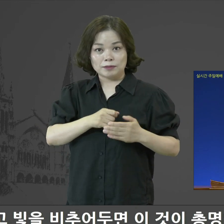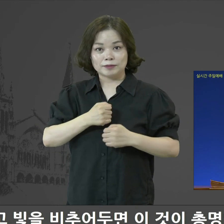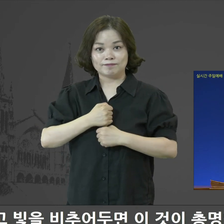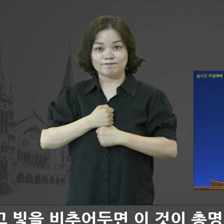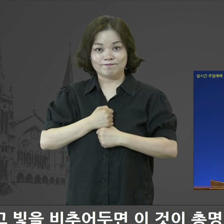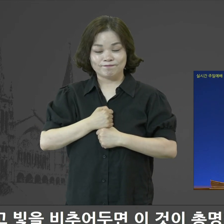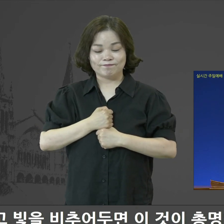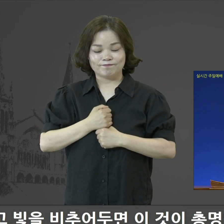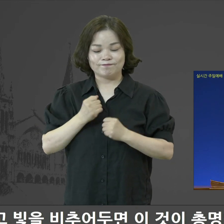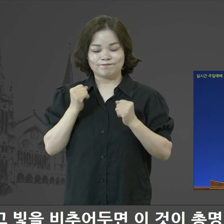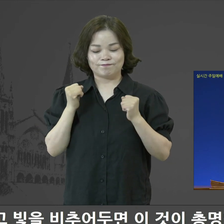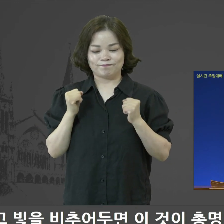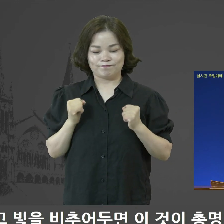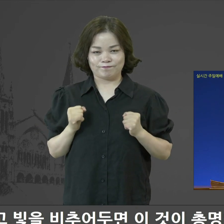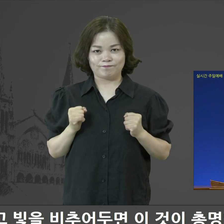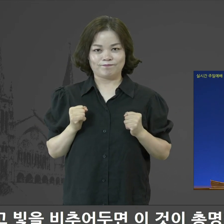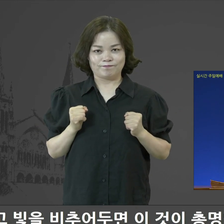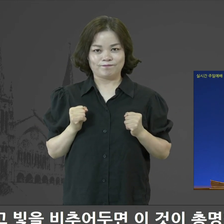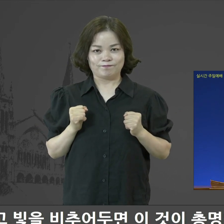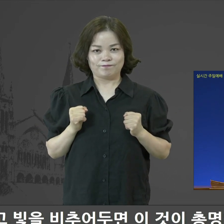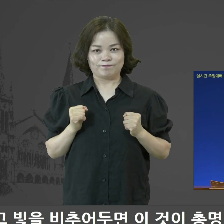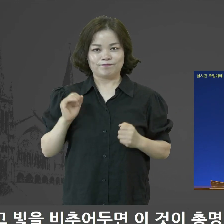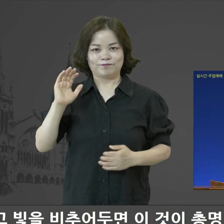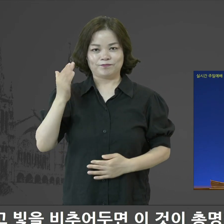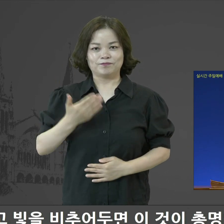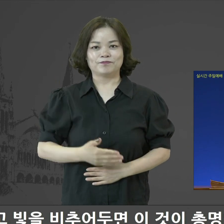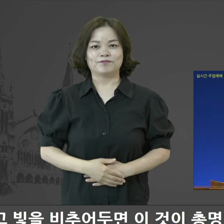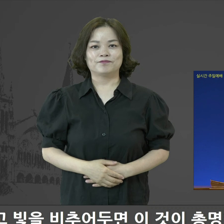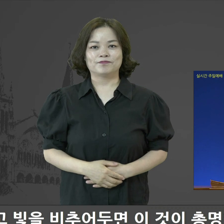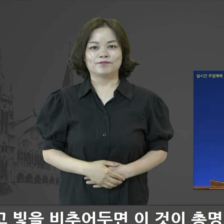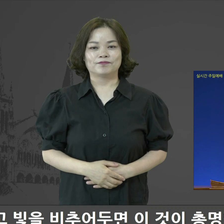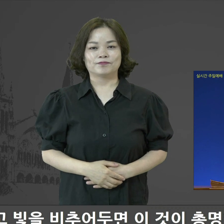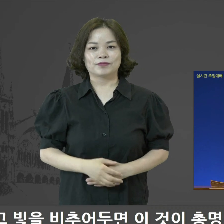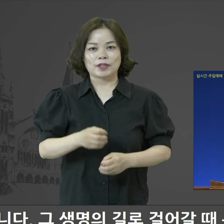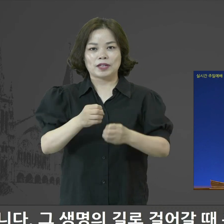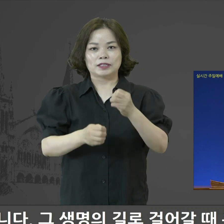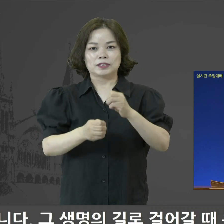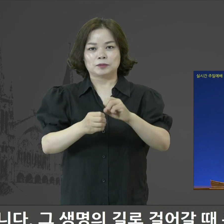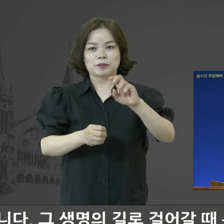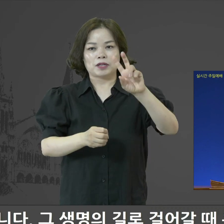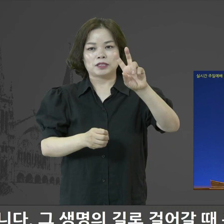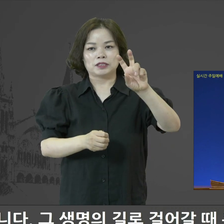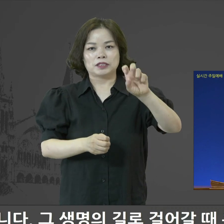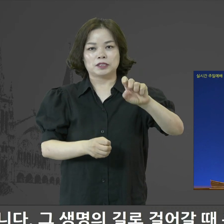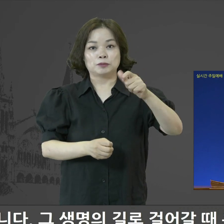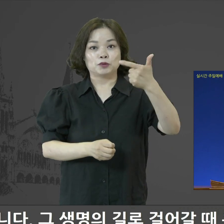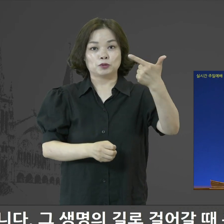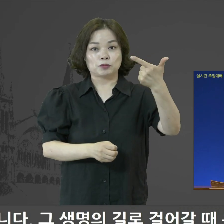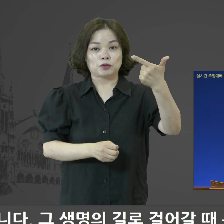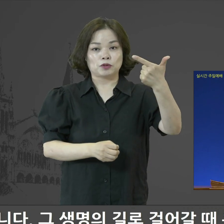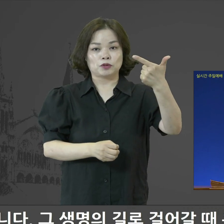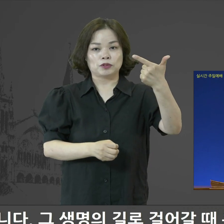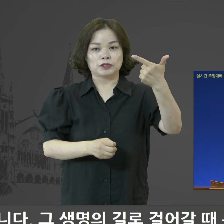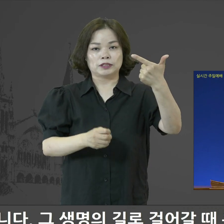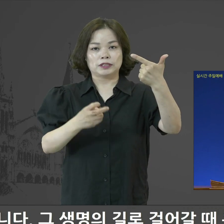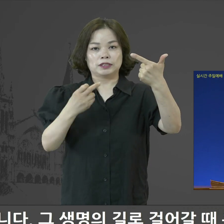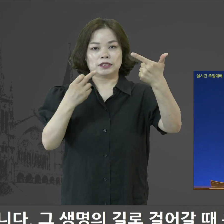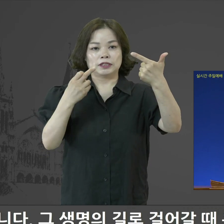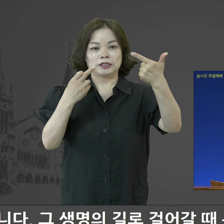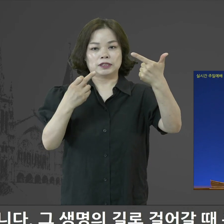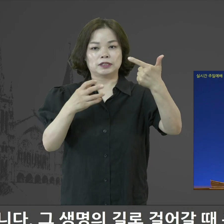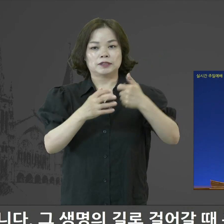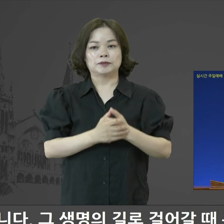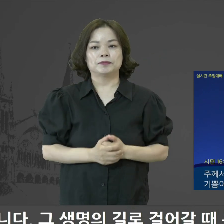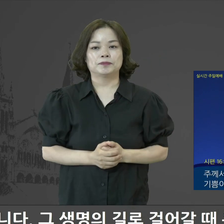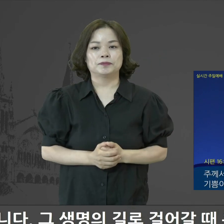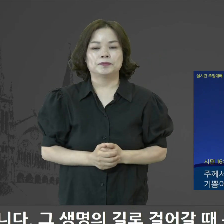지켜지고 보존되어질 수 있습니다. 시편 16편 11절 말씀 같이 자막으로 읽고